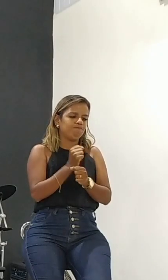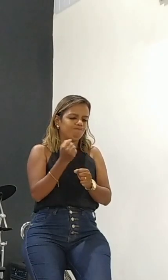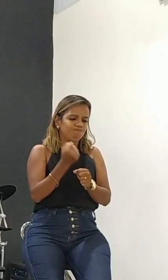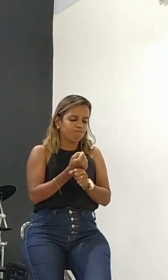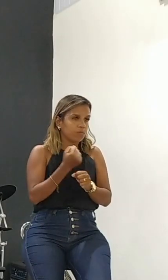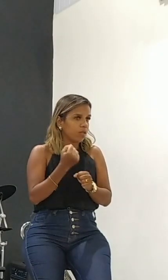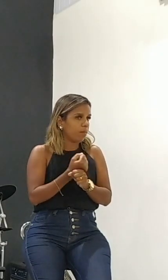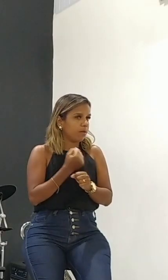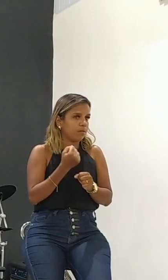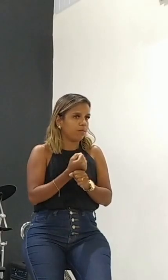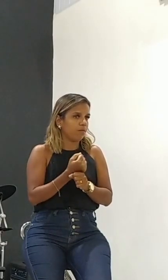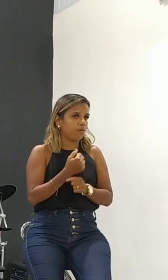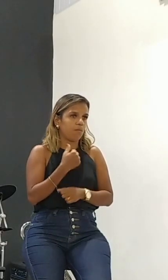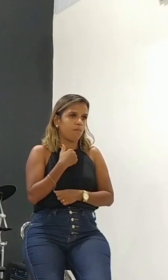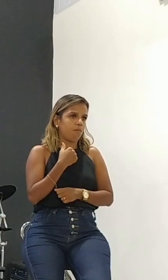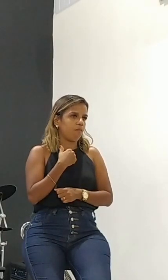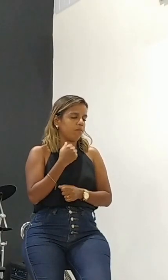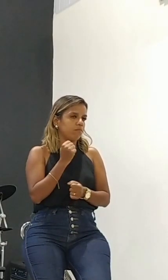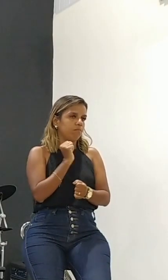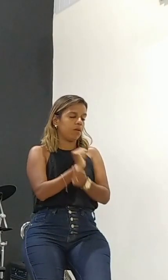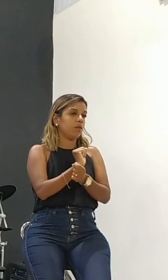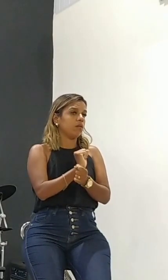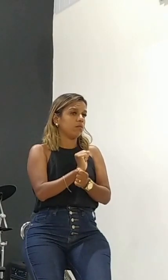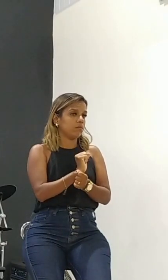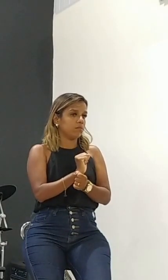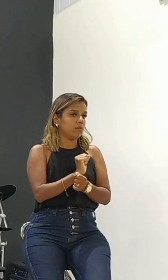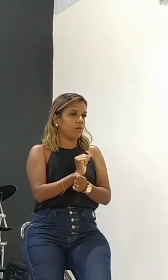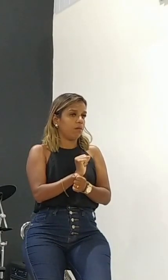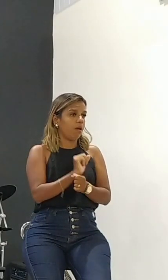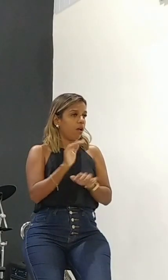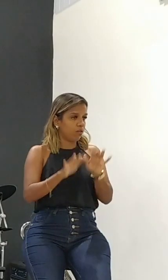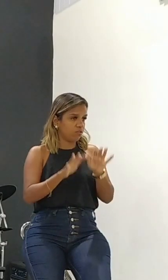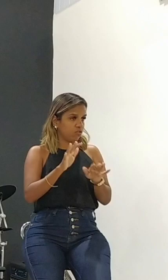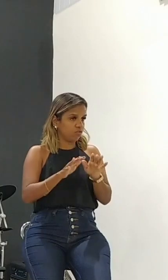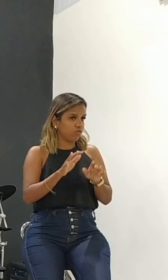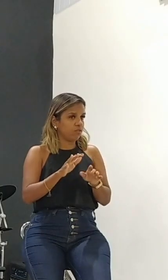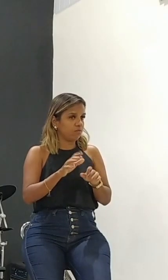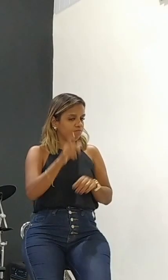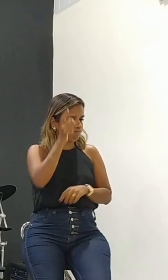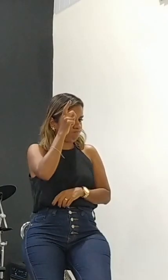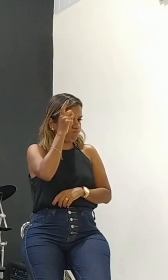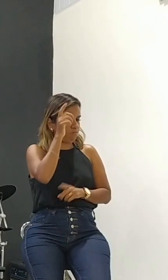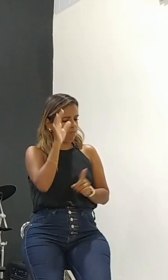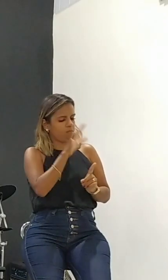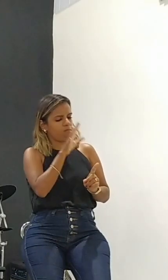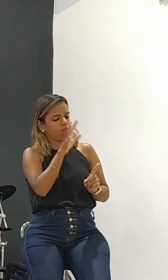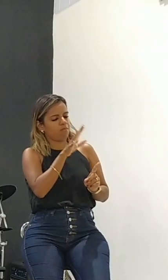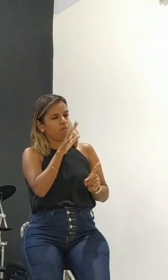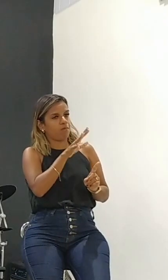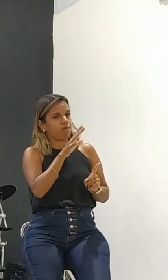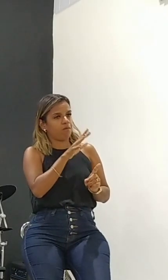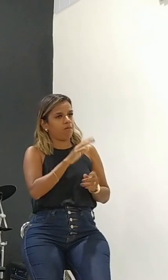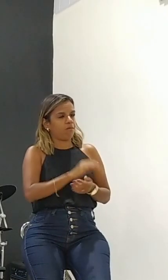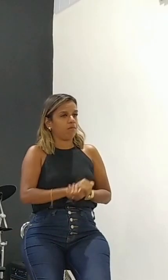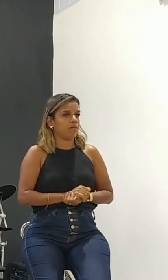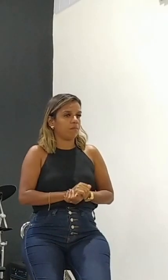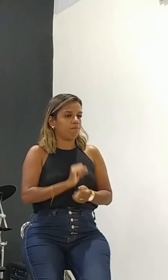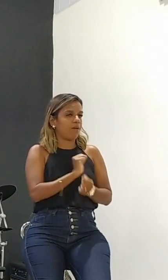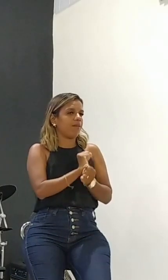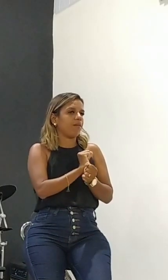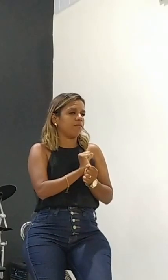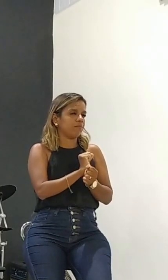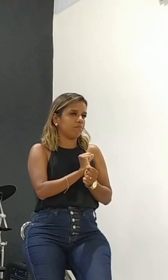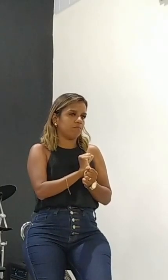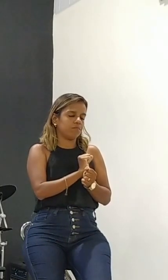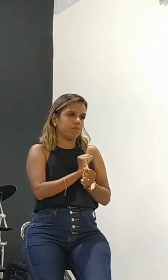eu não posso descer. Aleluia. Às vezes o diabo quer te fazer descer. Você está numa posição que Deus te colocou e ele quer te